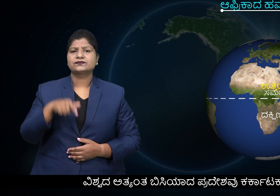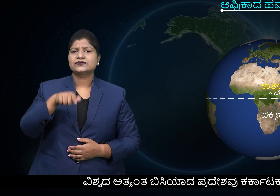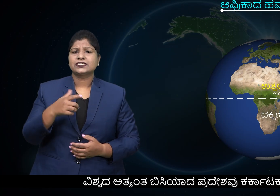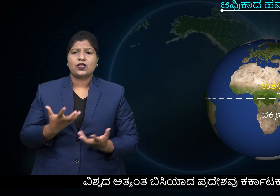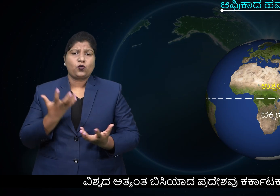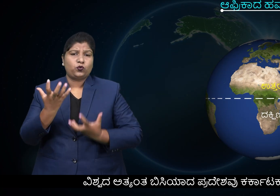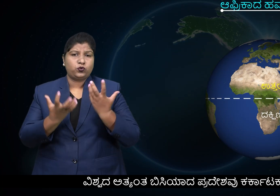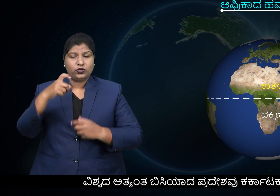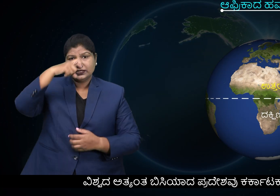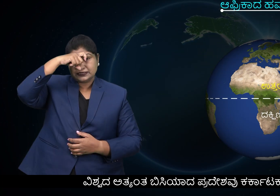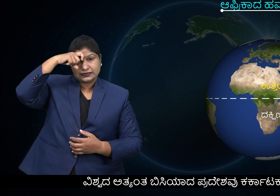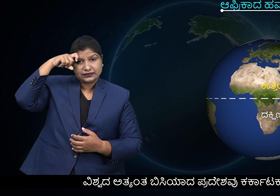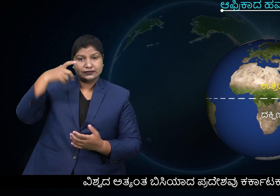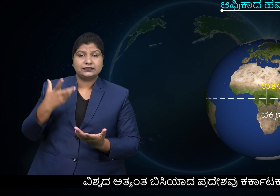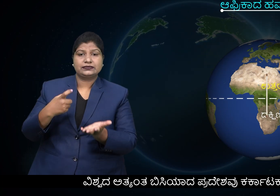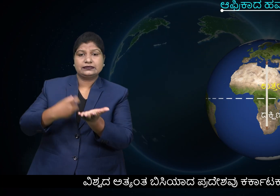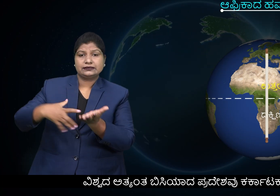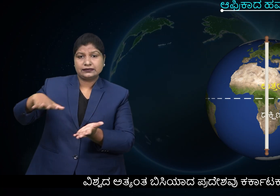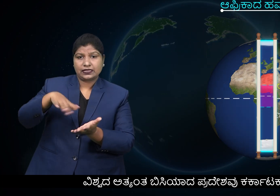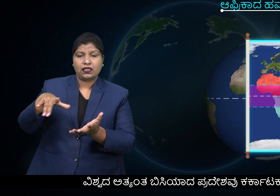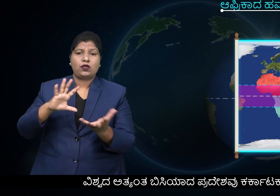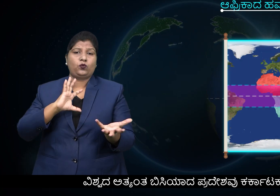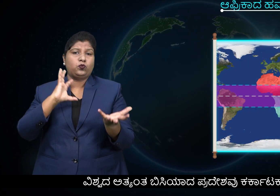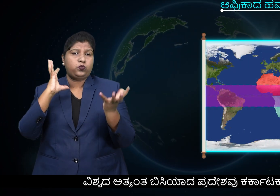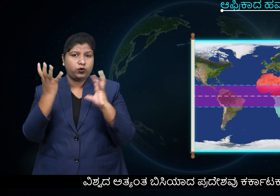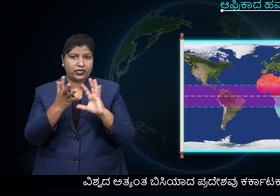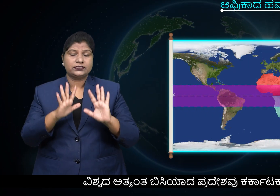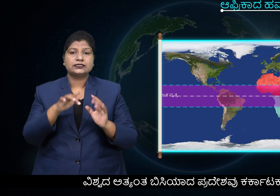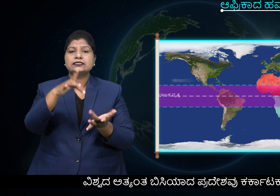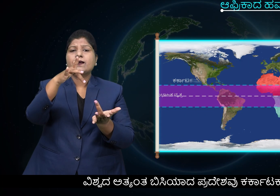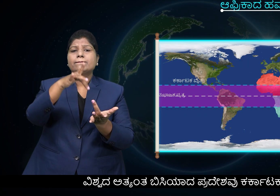ವಿಶ್ವದ ಅತ್ಯಂತ ಬಿಸಿಯಾದ ಪ್ರದೇಶವು ಕರ್ಕಾಟಕ ವೃತ್ತ